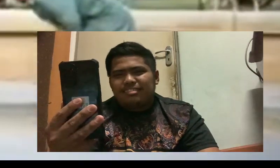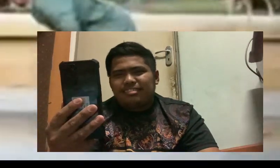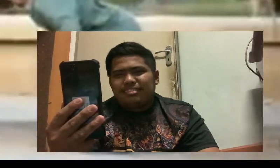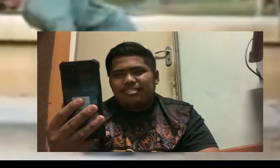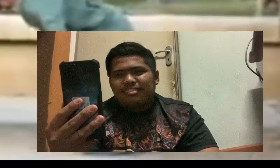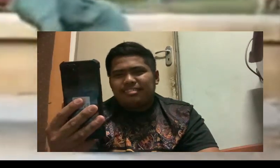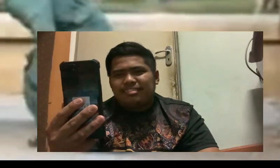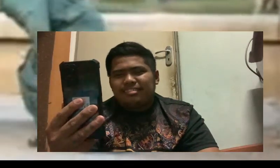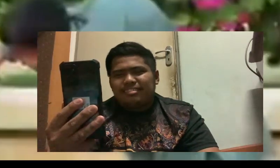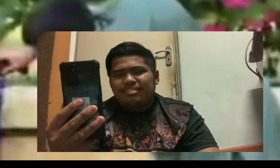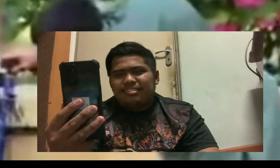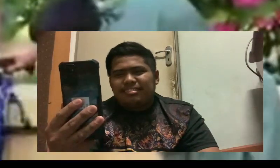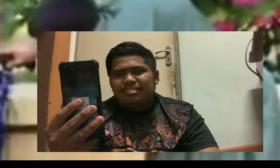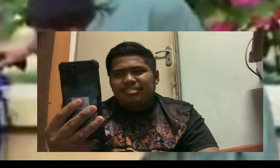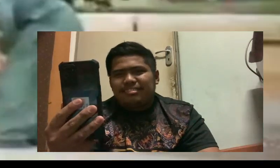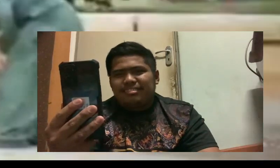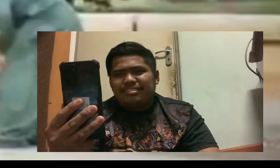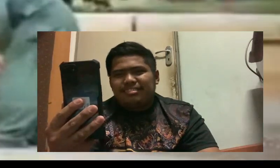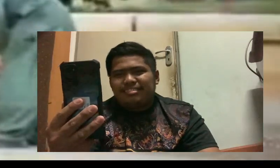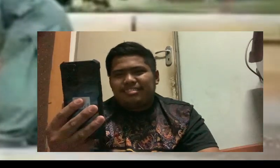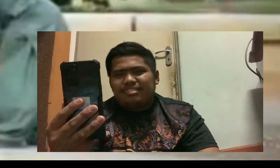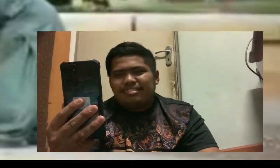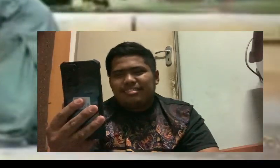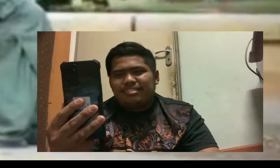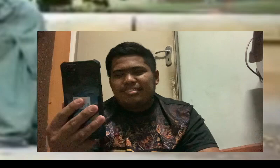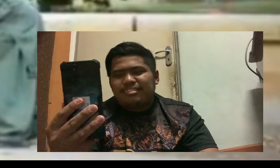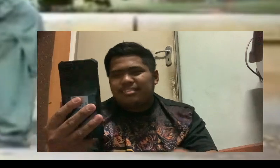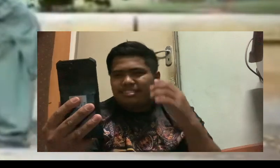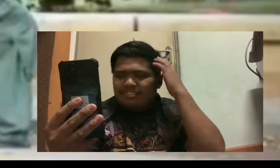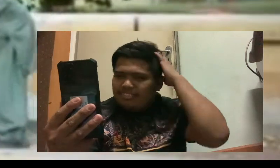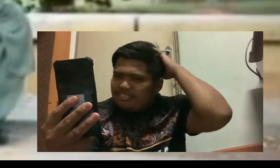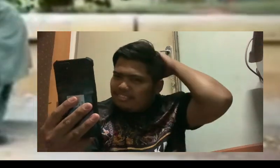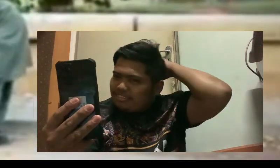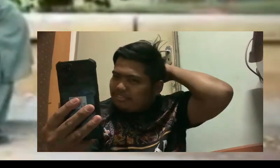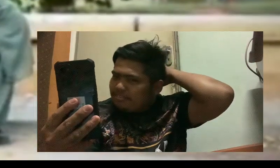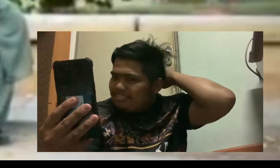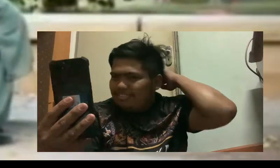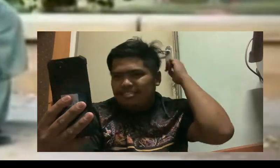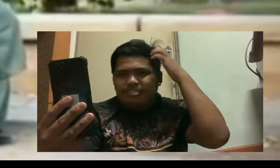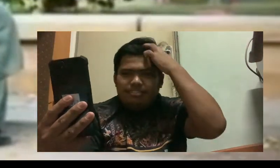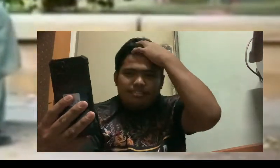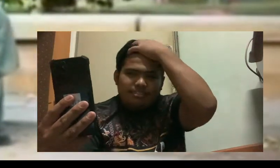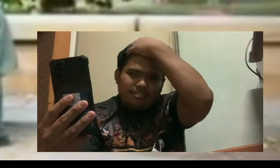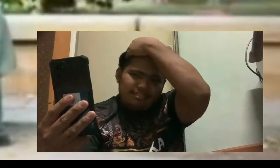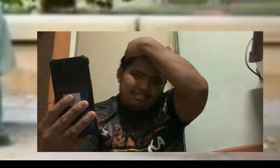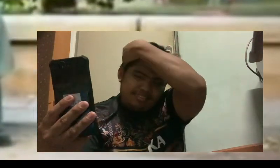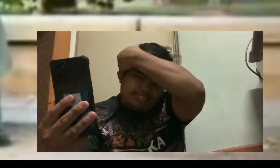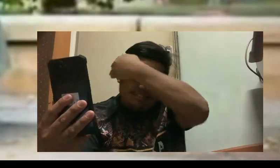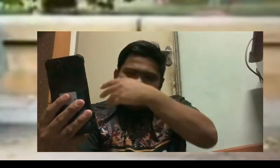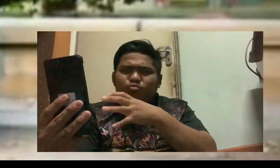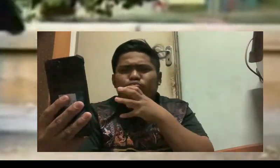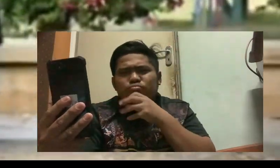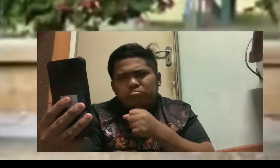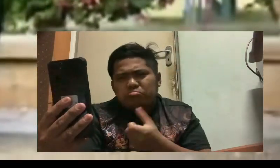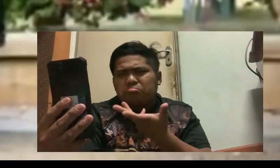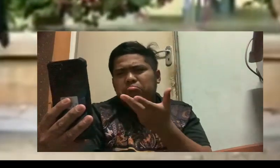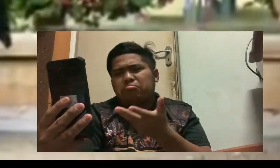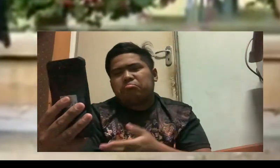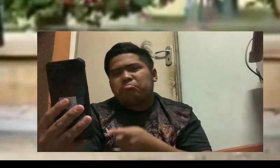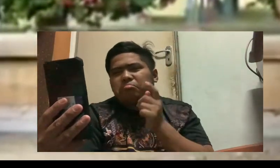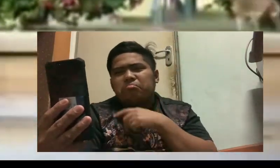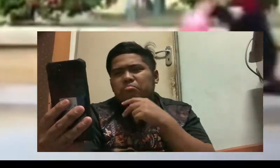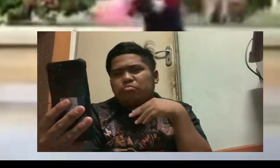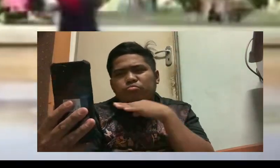अरे बेटा बेटा गेट पे छोड़ के आ जा, आरे लगा दे बस।